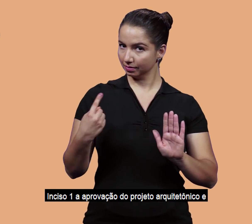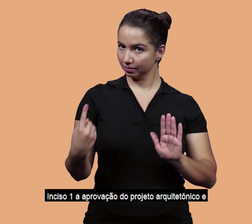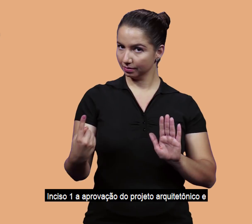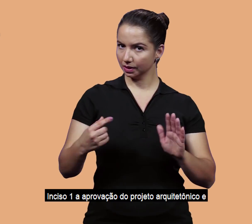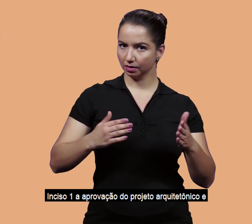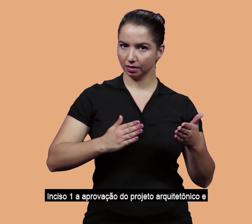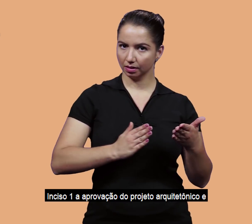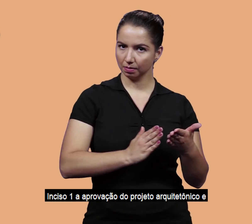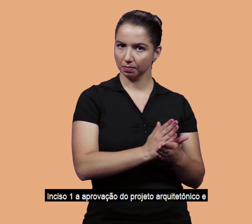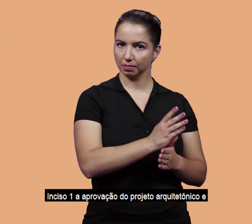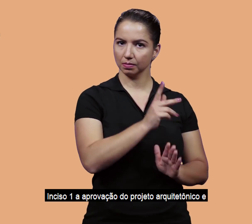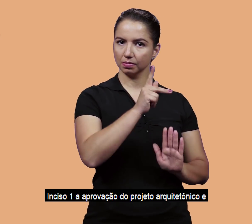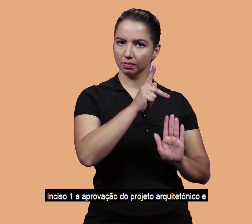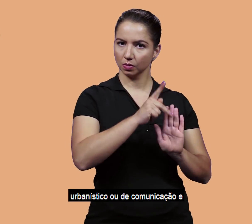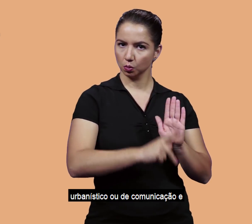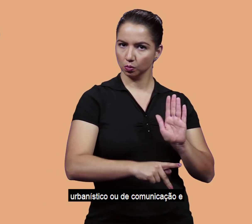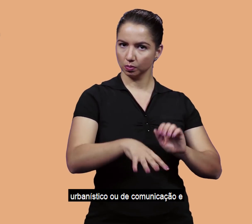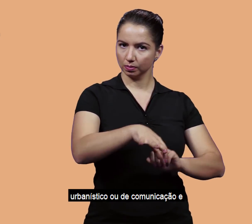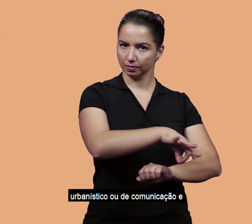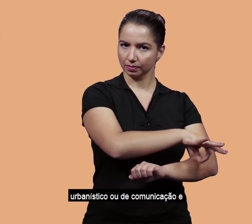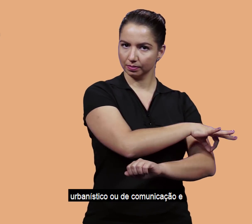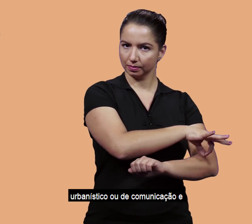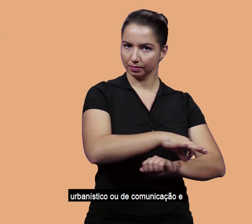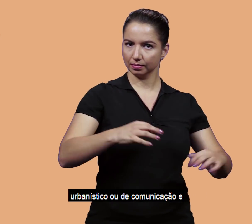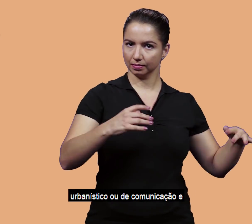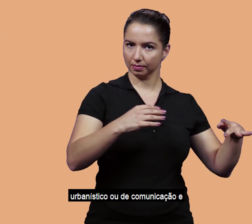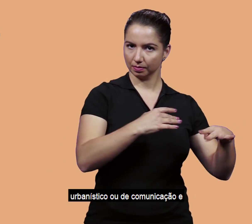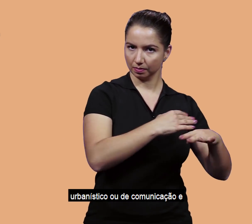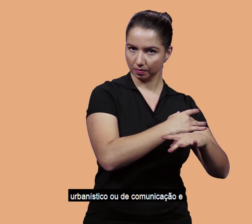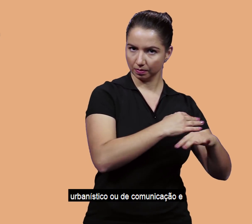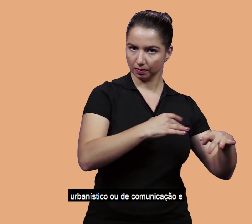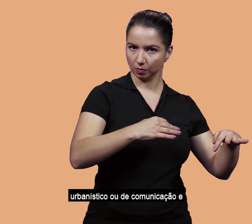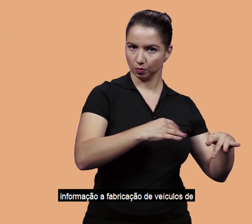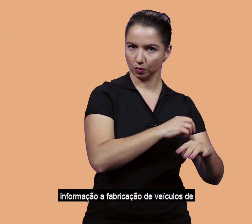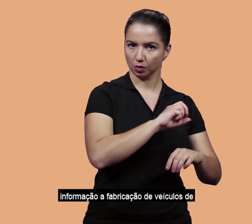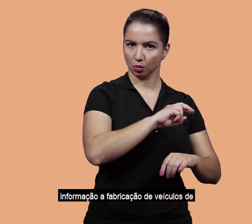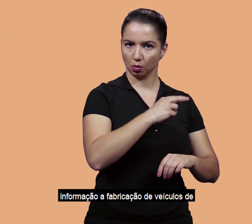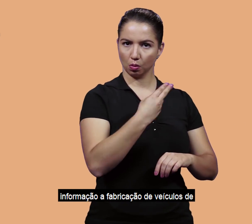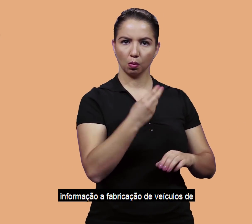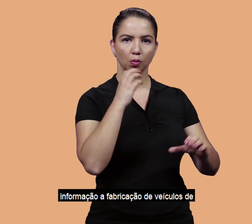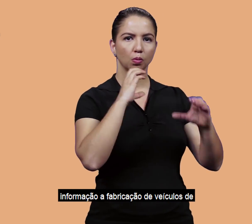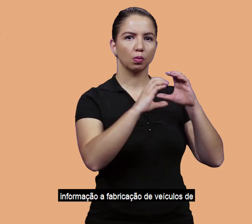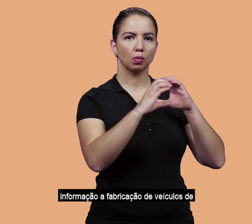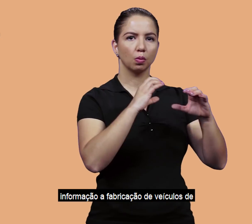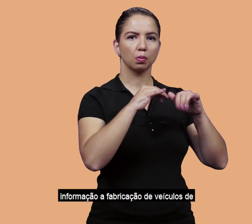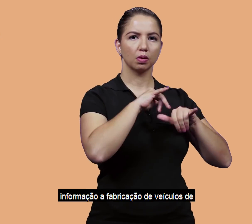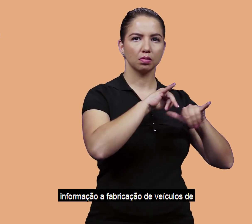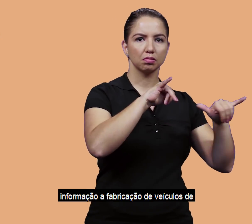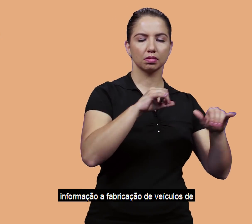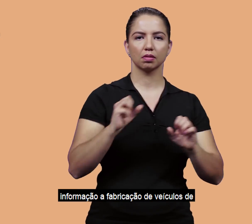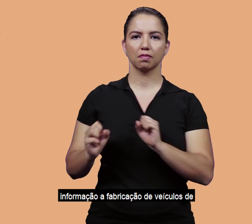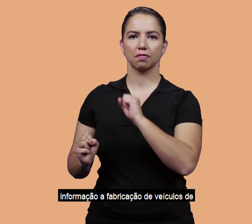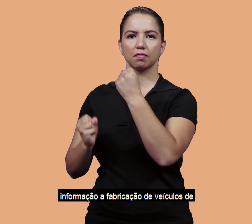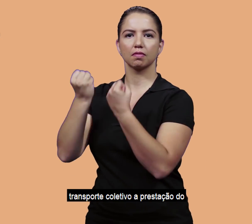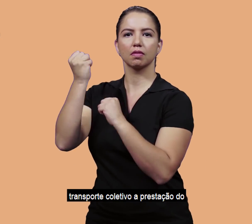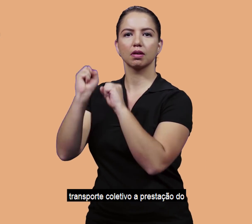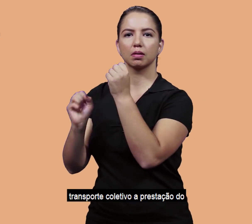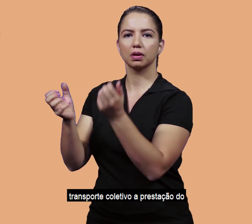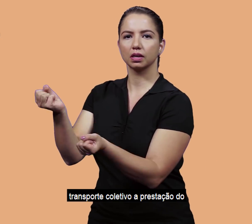do projeto arquitetônico e urbanístico ou de comunicação e informação a fabricação de veículos de transporte coletivo